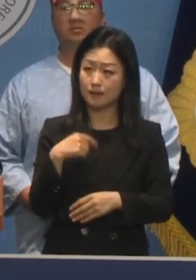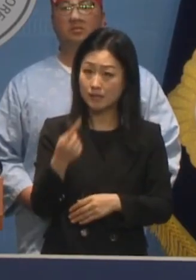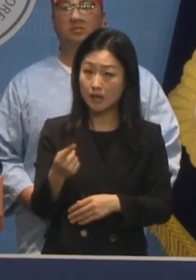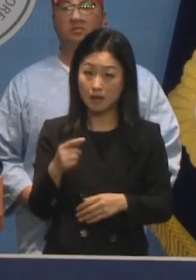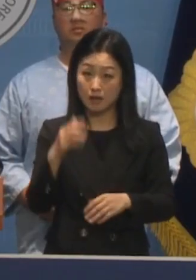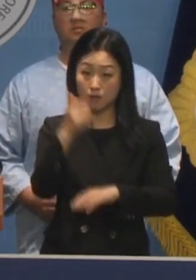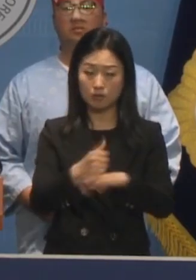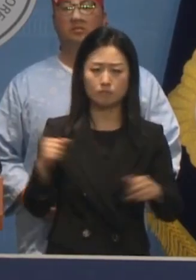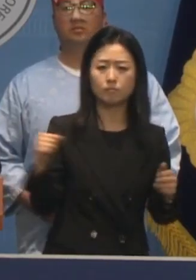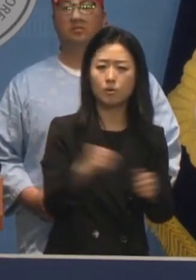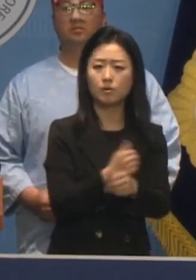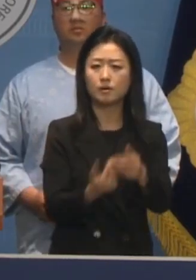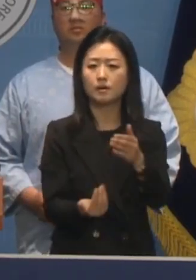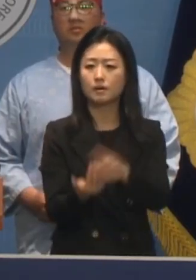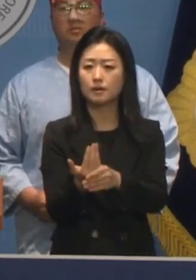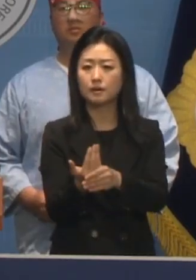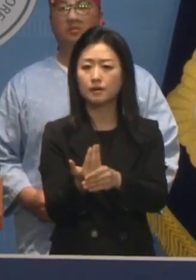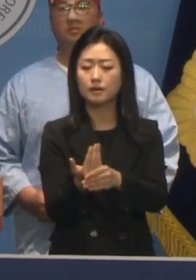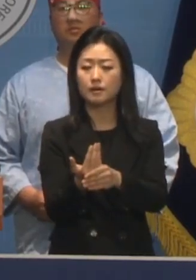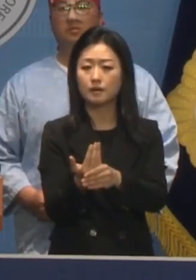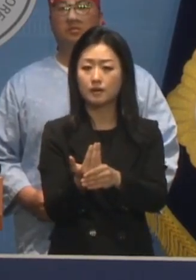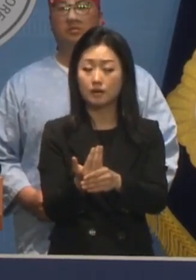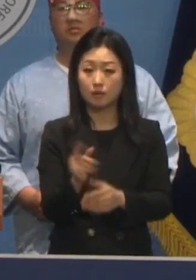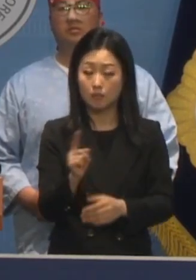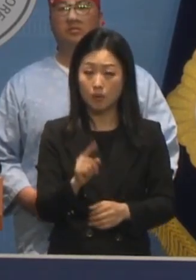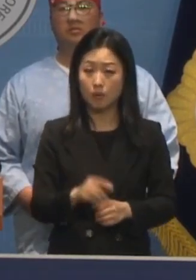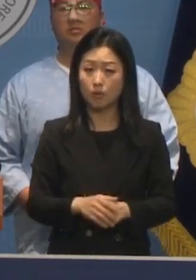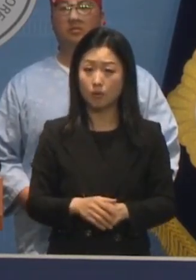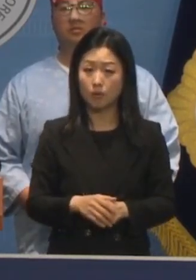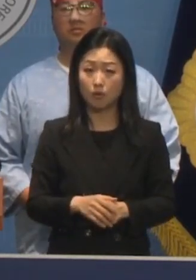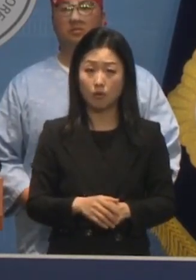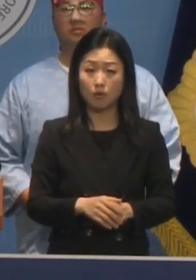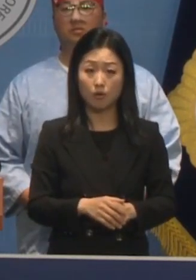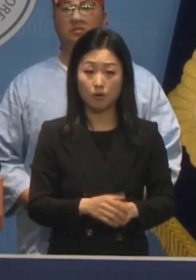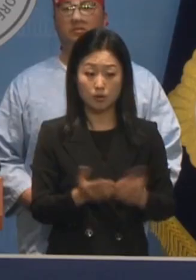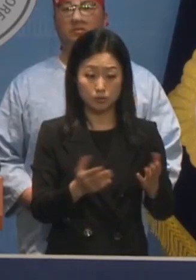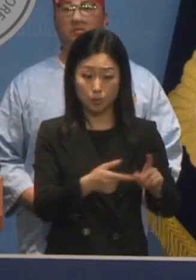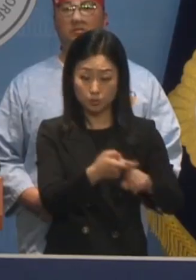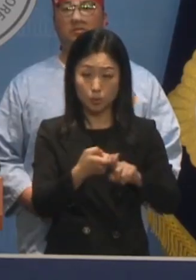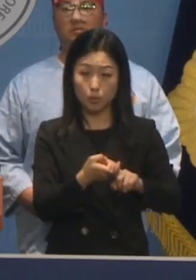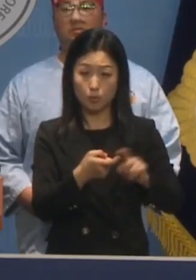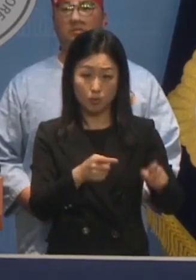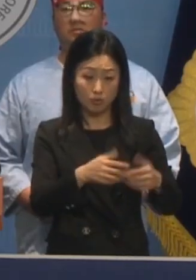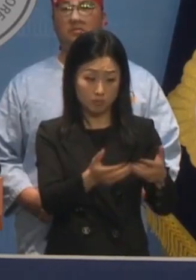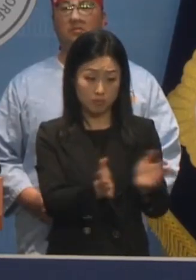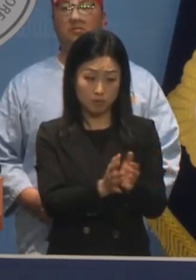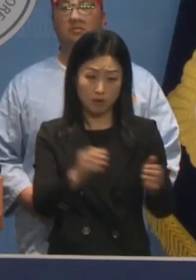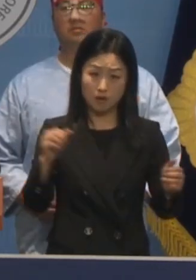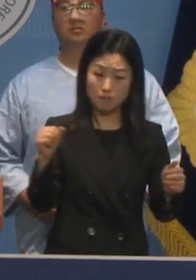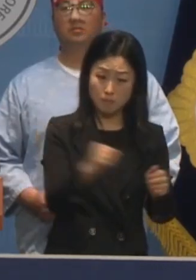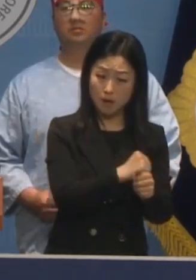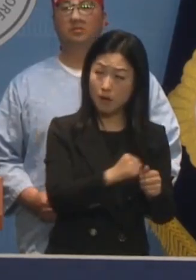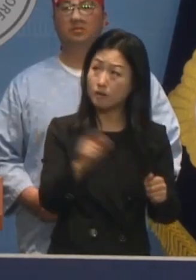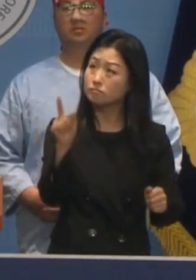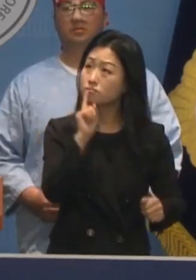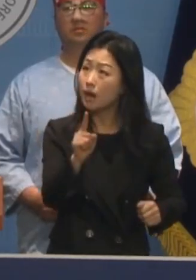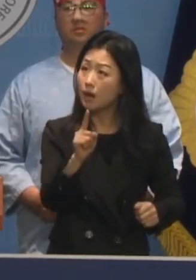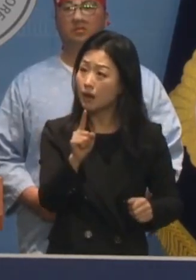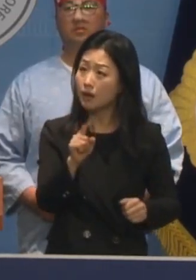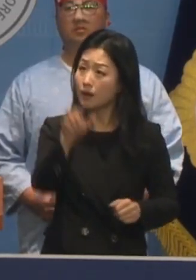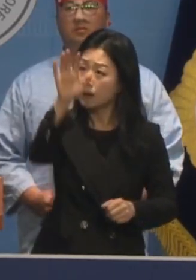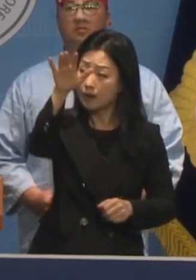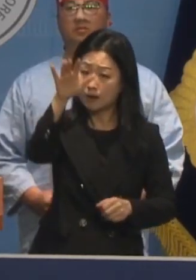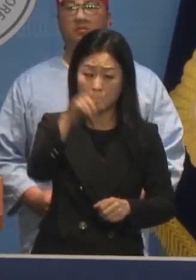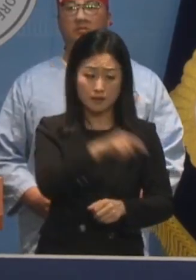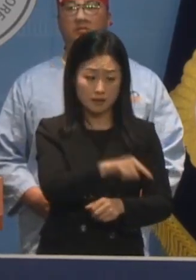의심마저 듭니다. 국정감사를 넘기기 위해서가 아니었다면 이제 HD 현대중공업은 말이 아닌 행동으로 노사